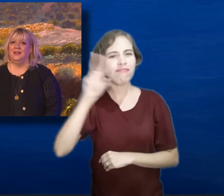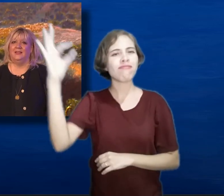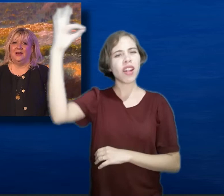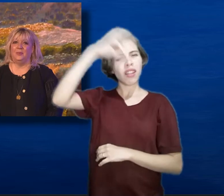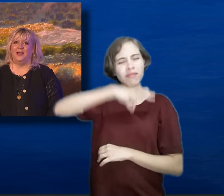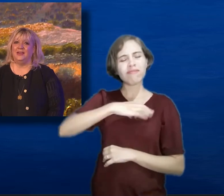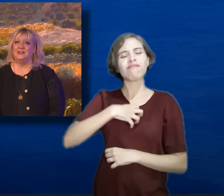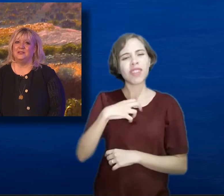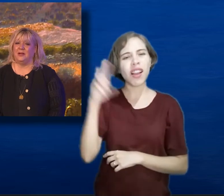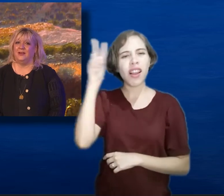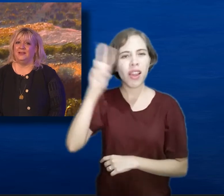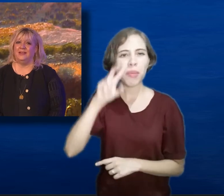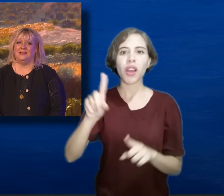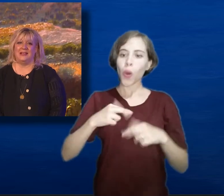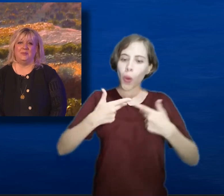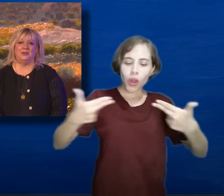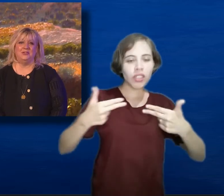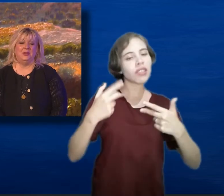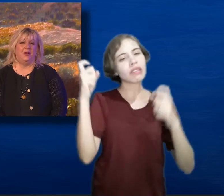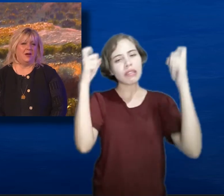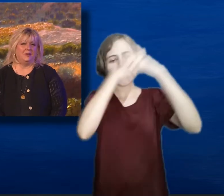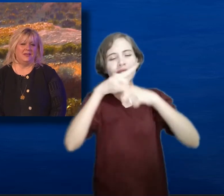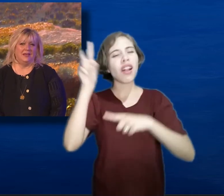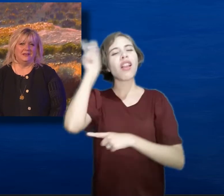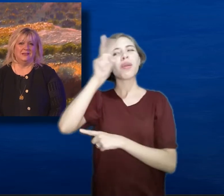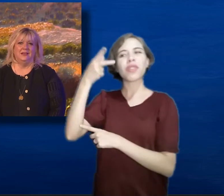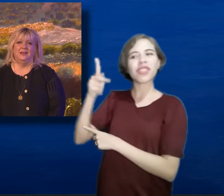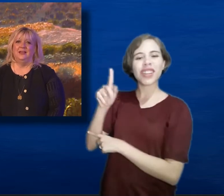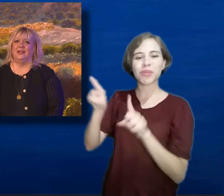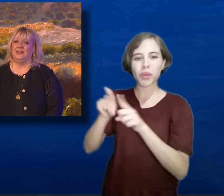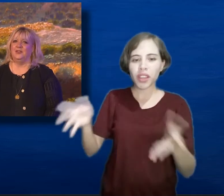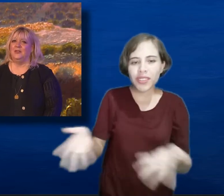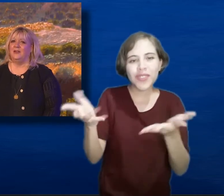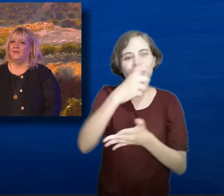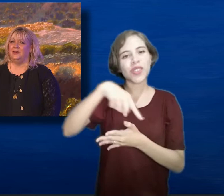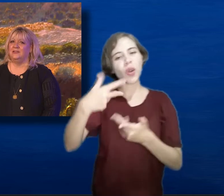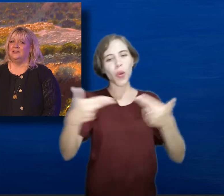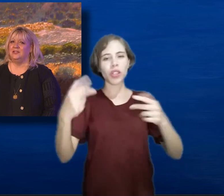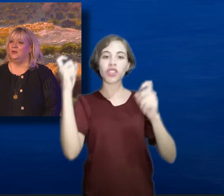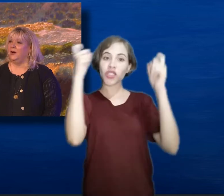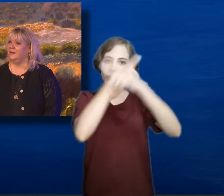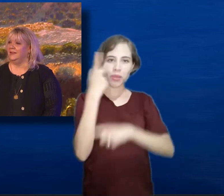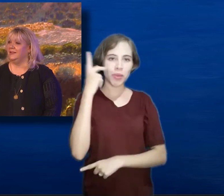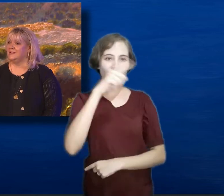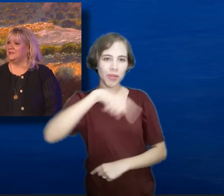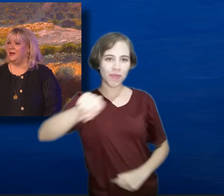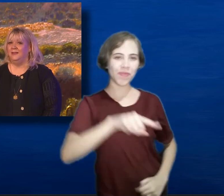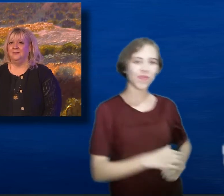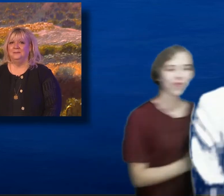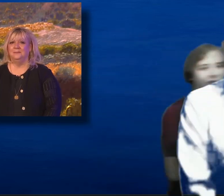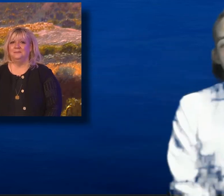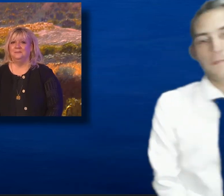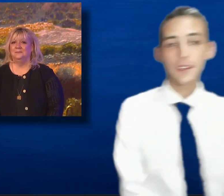respectivas famílias nos seus países, que também têm o espírito de pioneiros e de fazer coisas difíceis. Isso pode